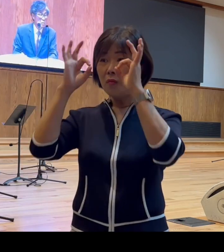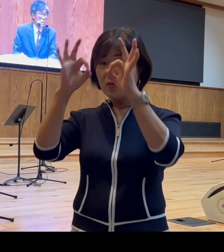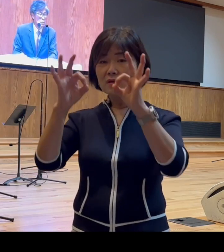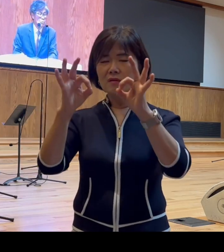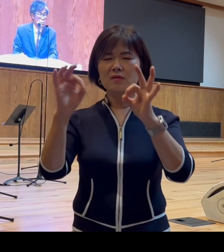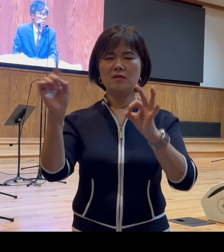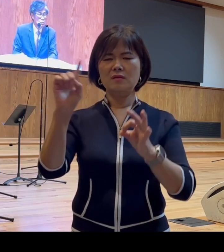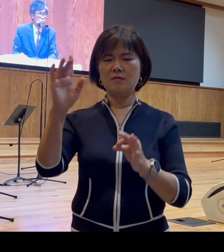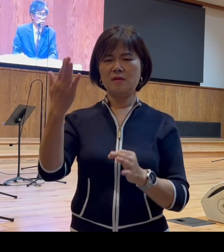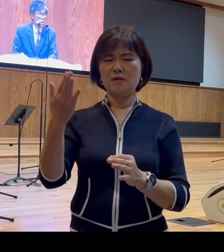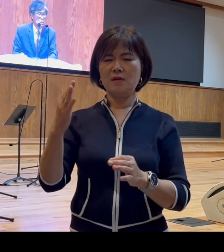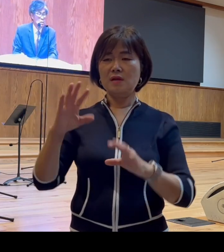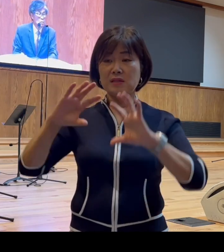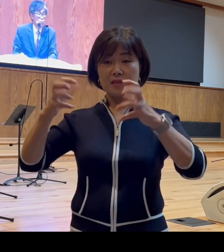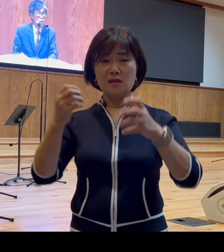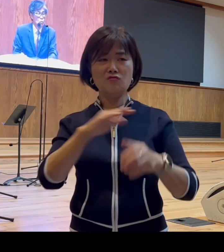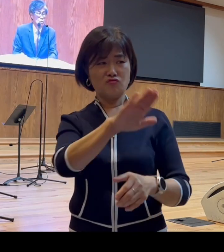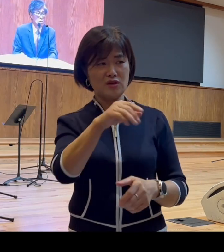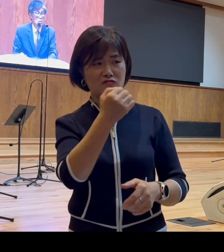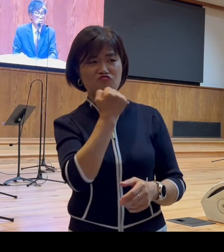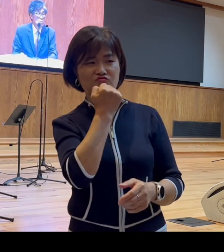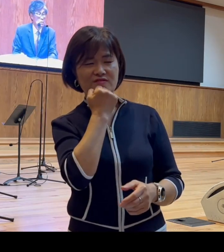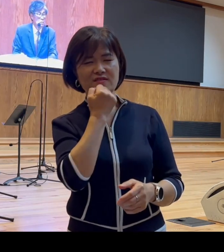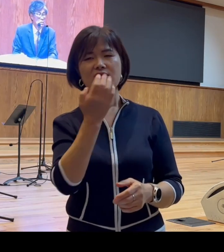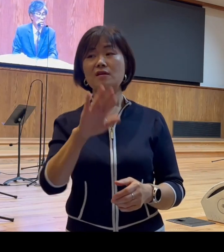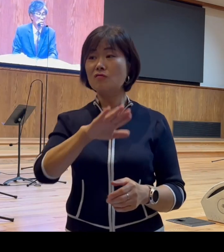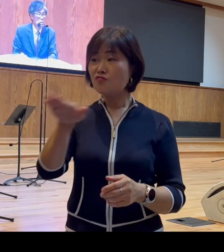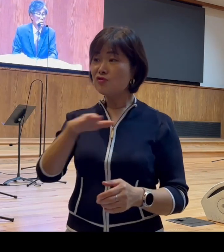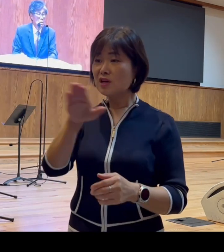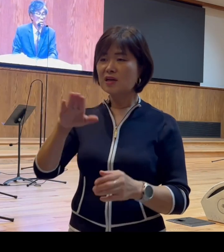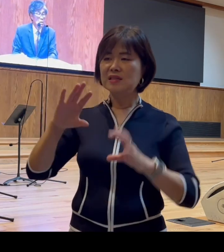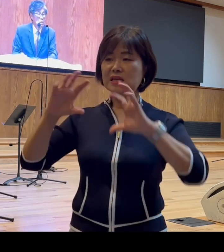어떠세요? 세상은 우리를 우습게 하는데 우리가 보는 세상은 어때요?